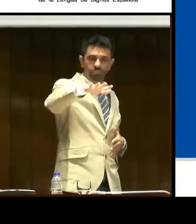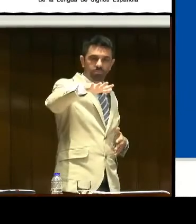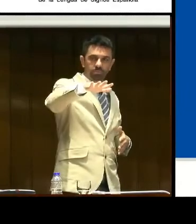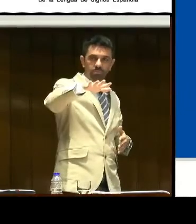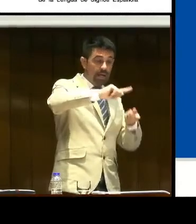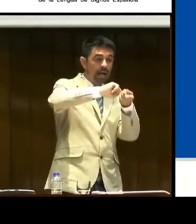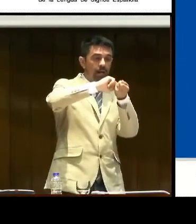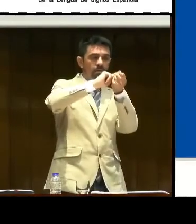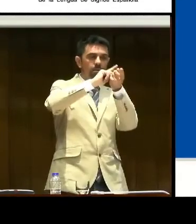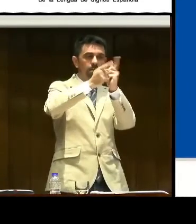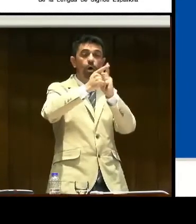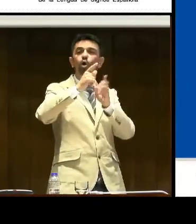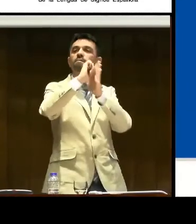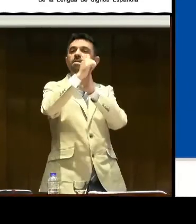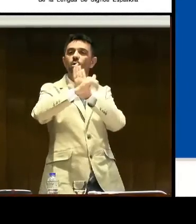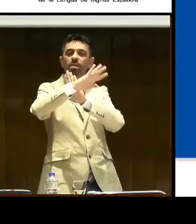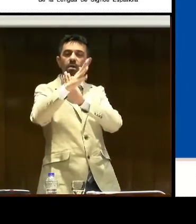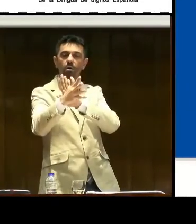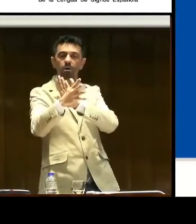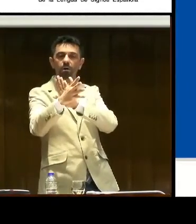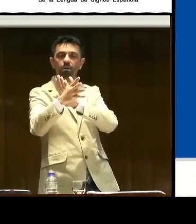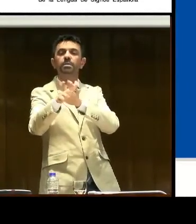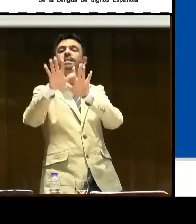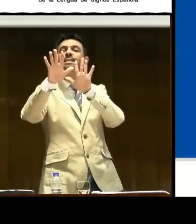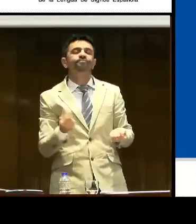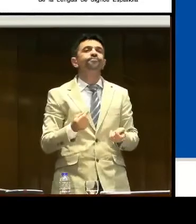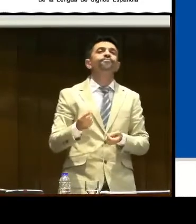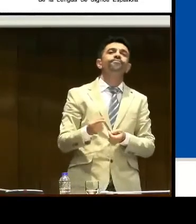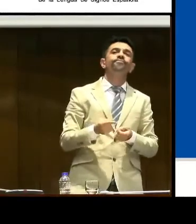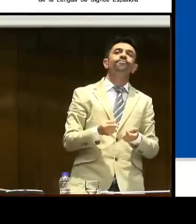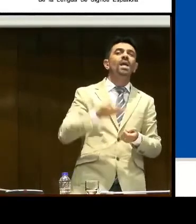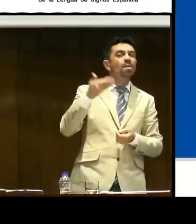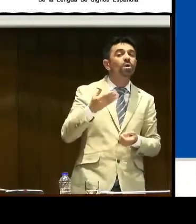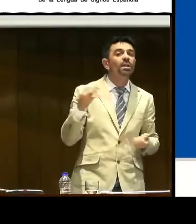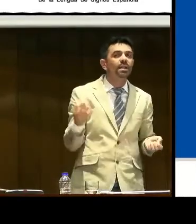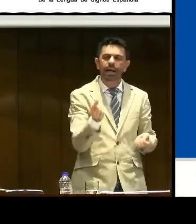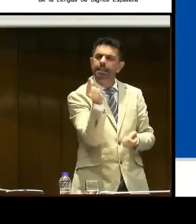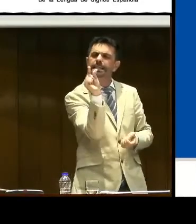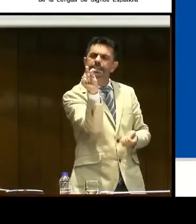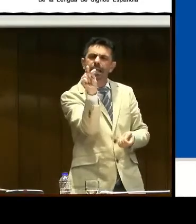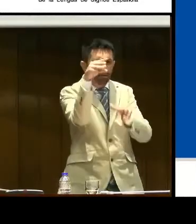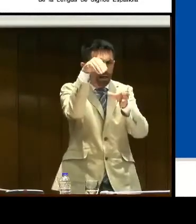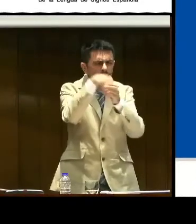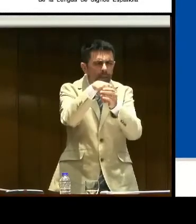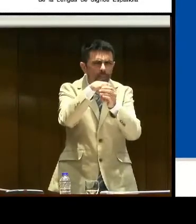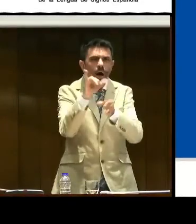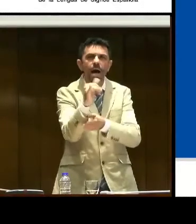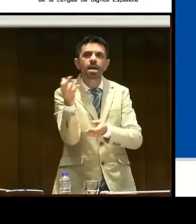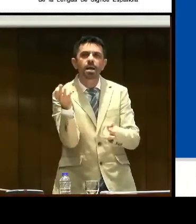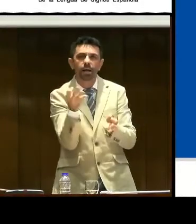configuración y la fija en un lugar, oriente la sílaba. En este